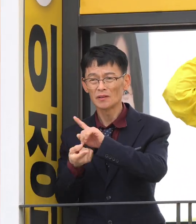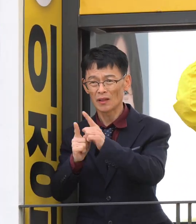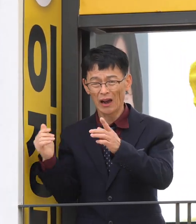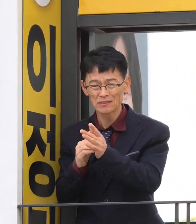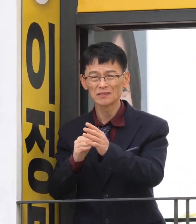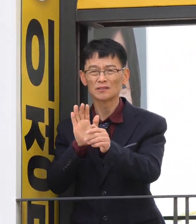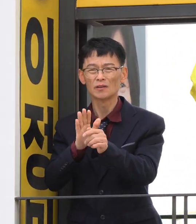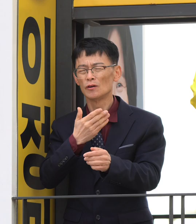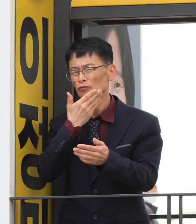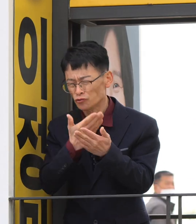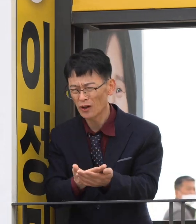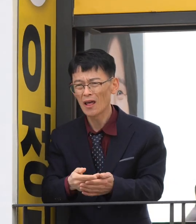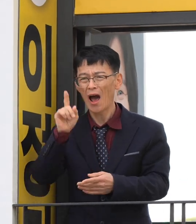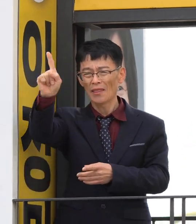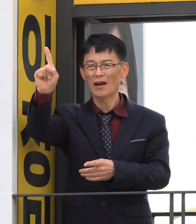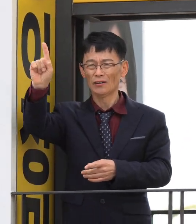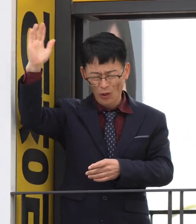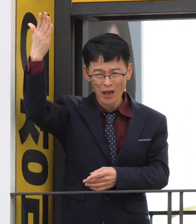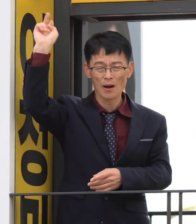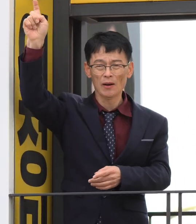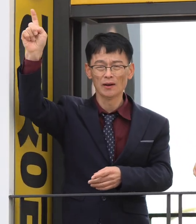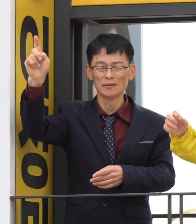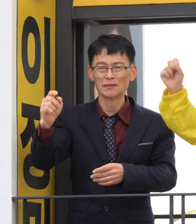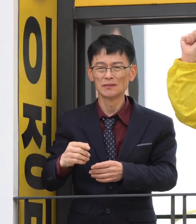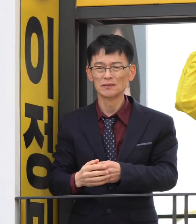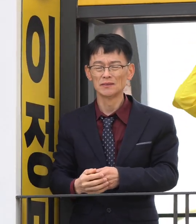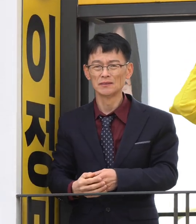대변하는 소중한 한 석이 될 것입니다.